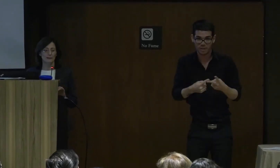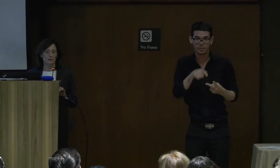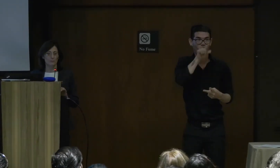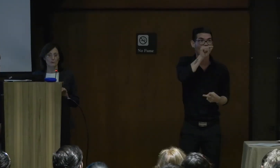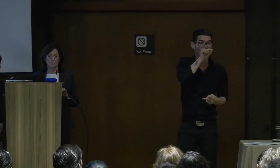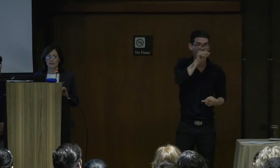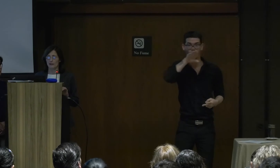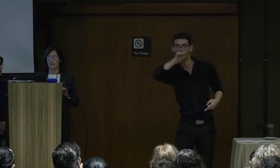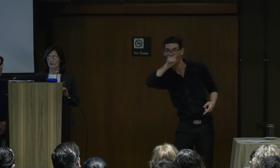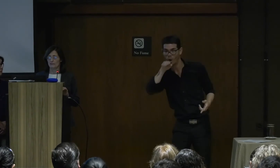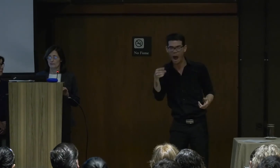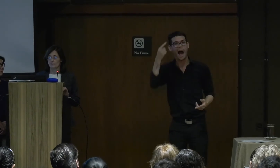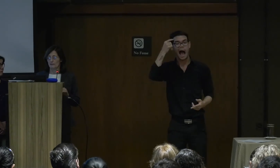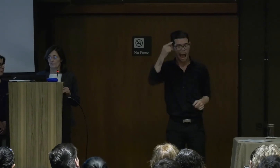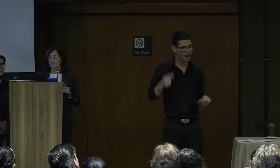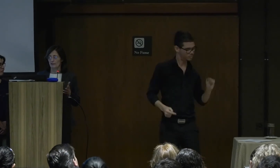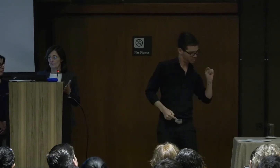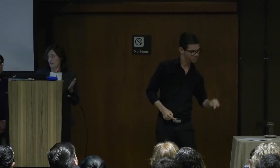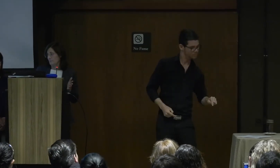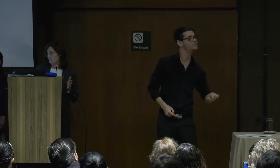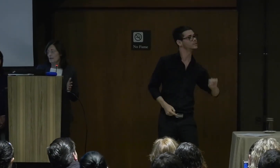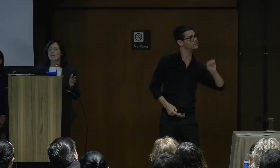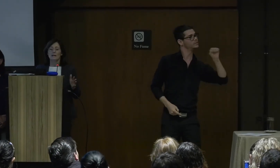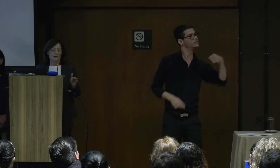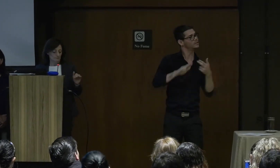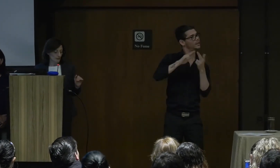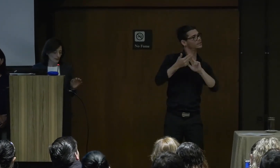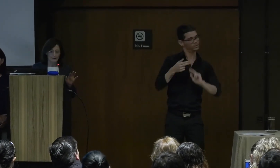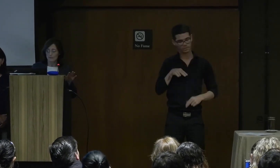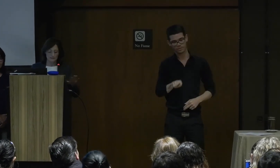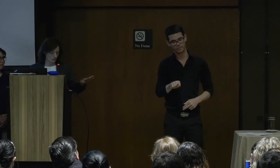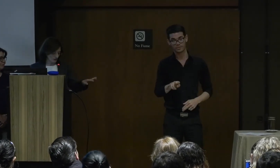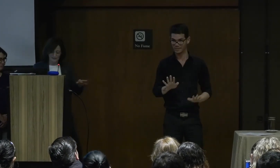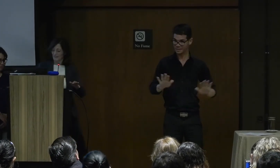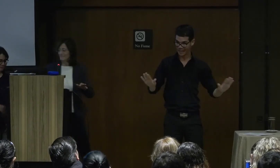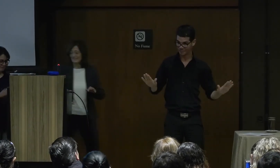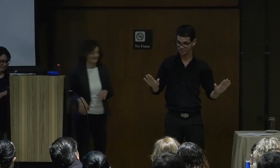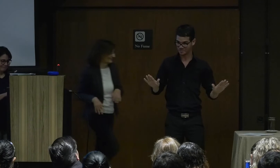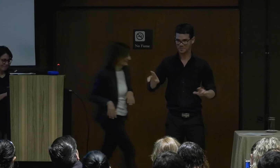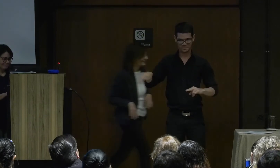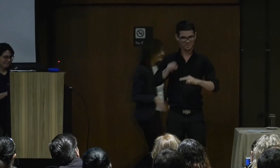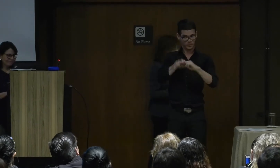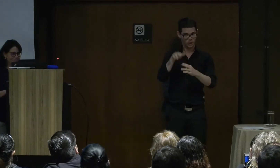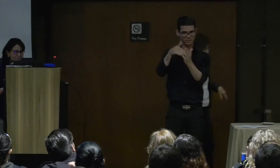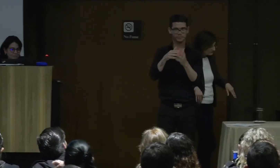tenían que apretar un botón que decía sí. Bueno, ahora ya me siento otra vez.